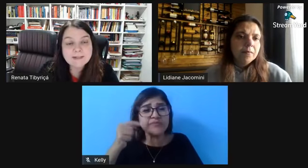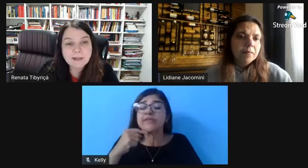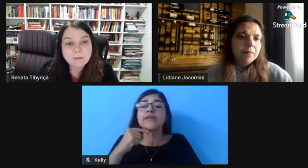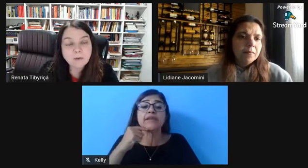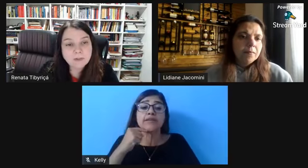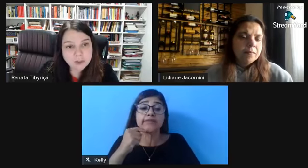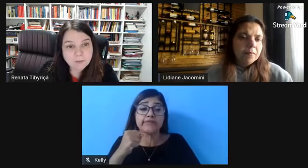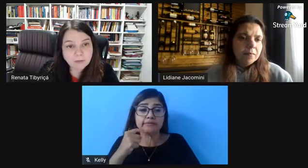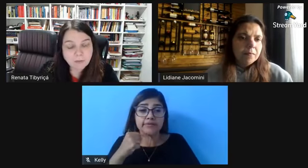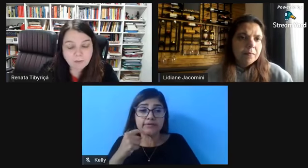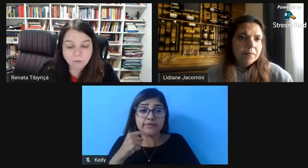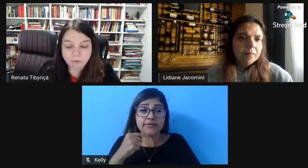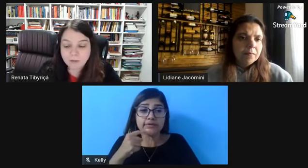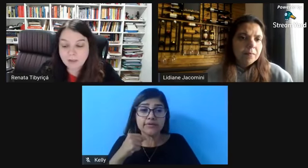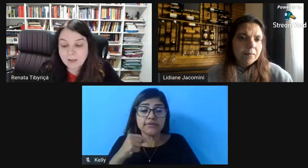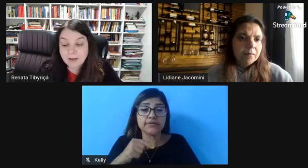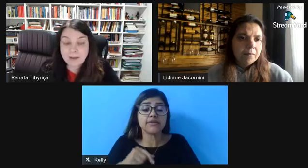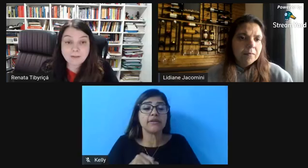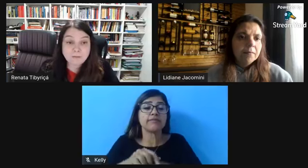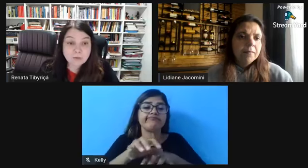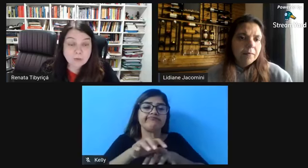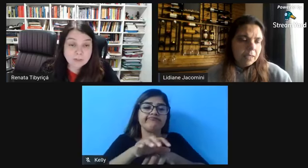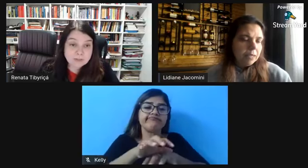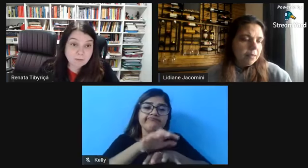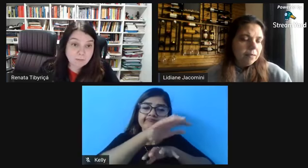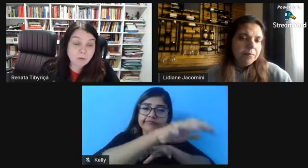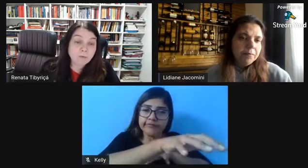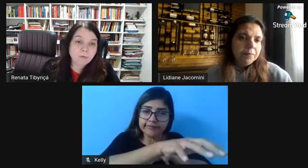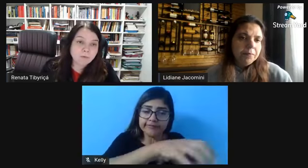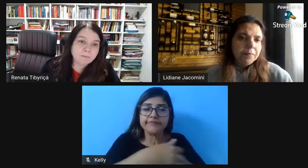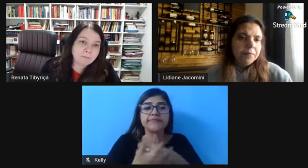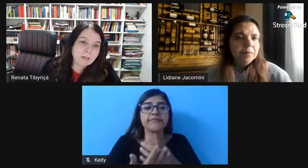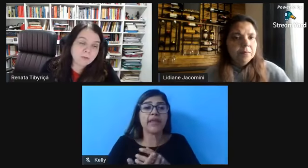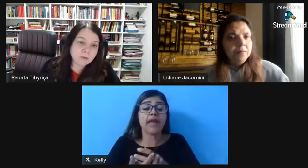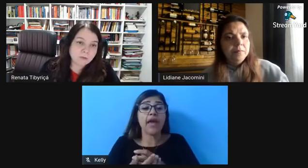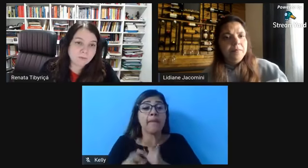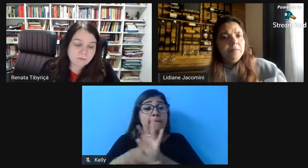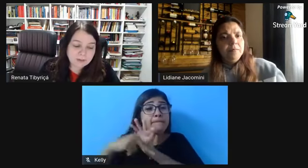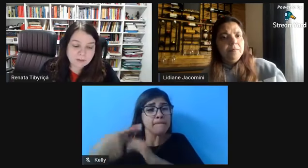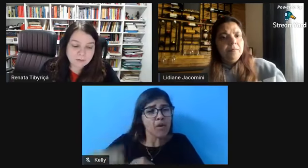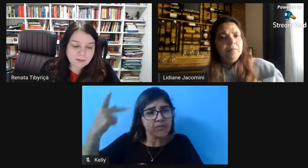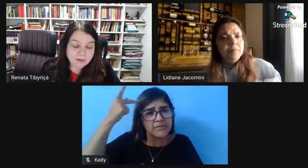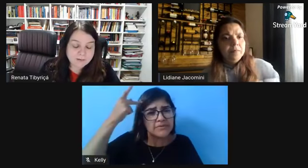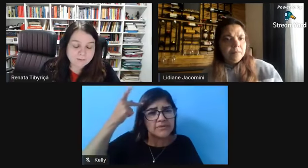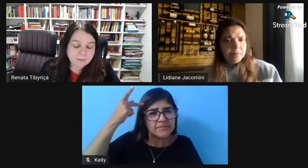conseguirem acessar pelo atendimento remoto. A Defensoria de São Paulo